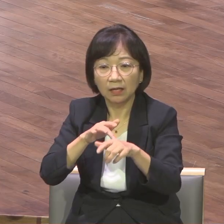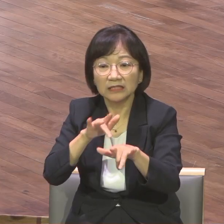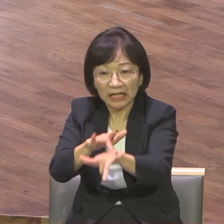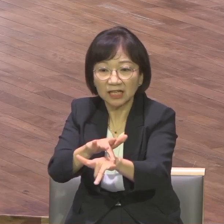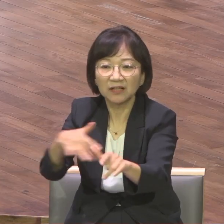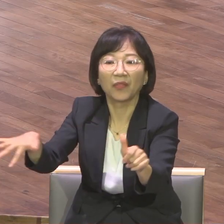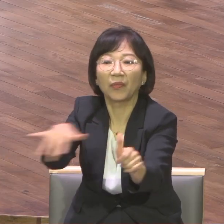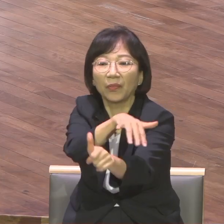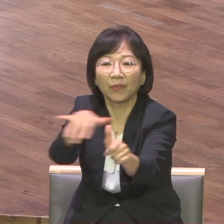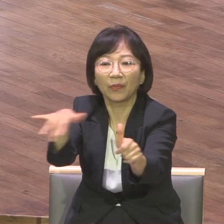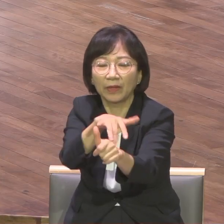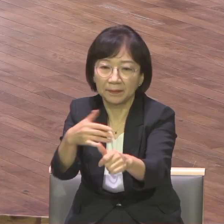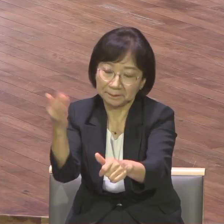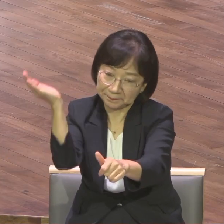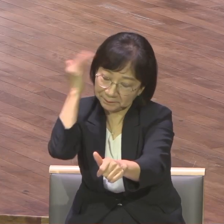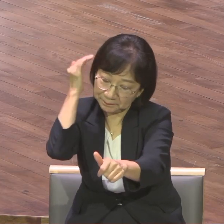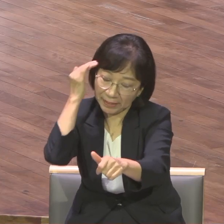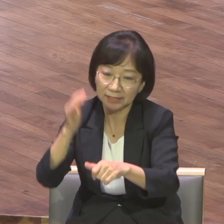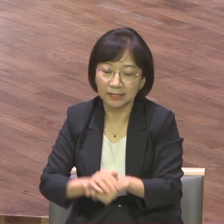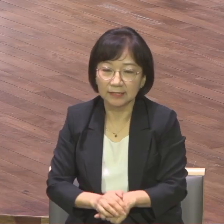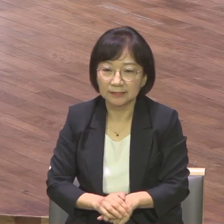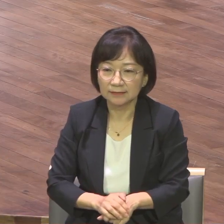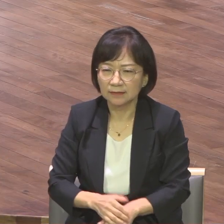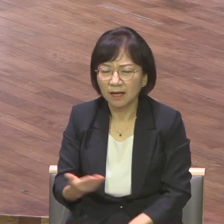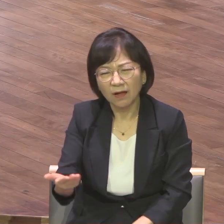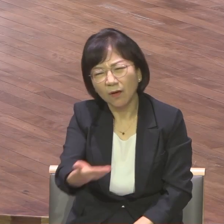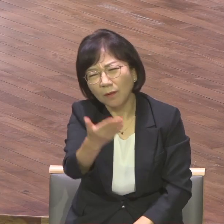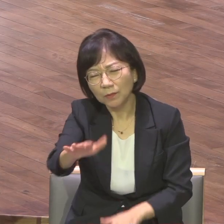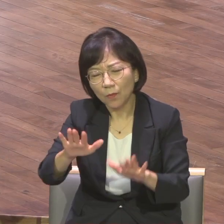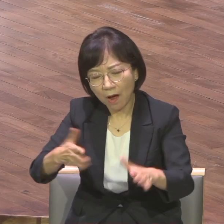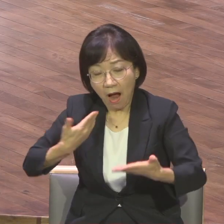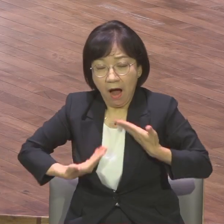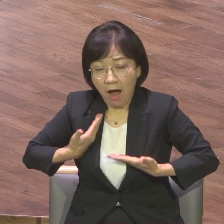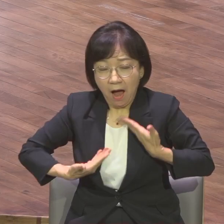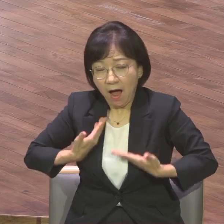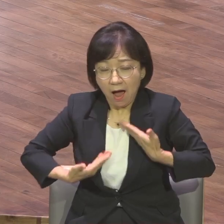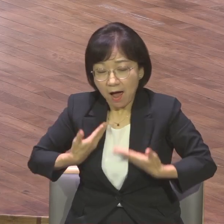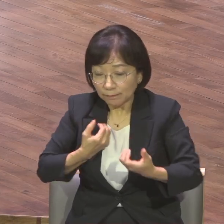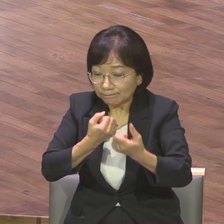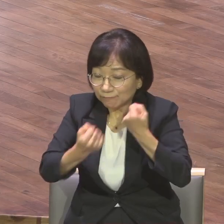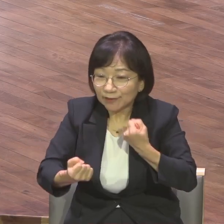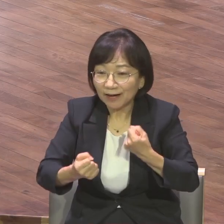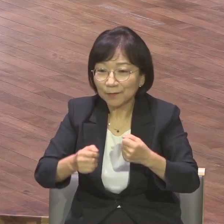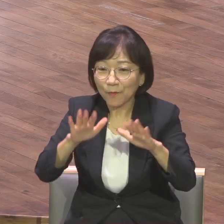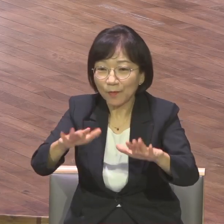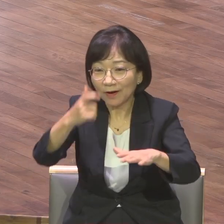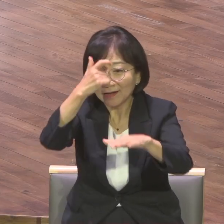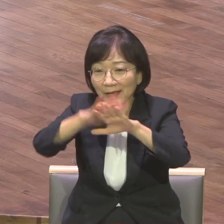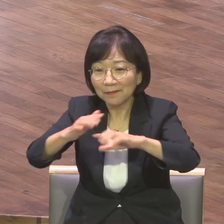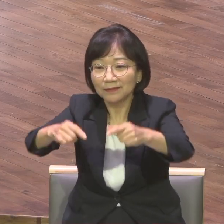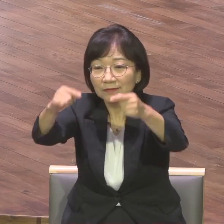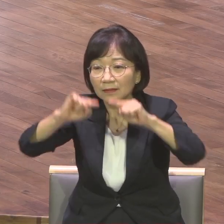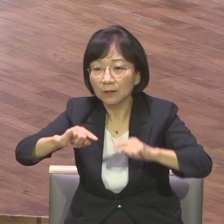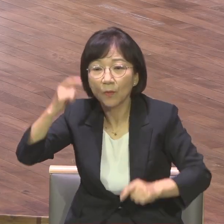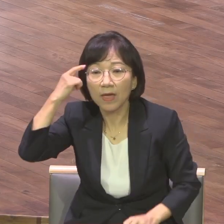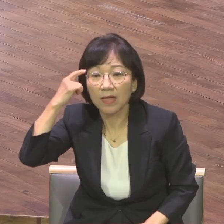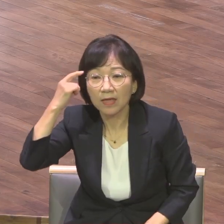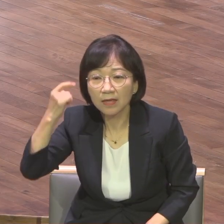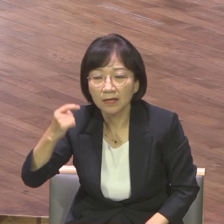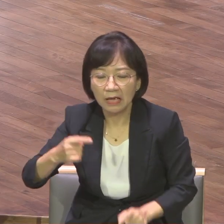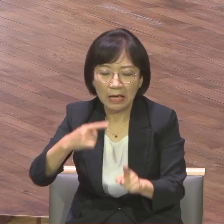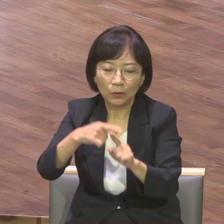예배들을 말을 왔습니까? 이 바쁜 도시 생활에, 이 교통이 복잡한데, 주차장도